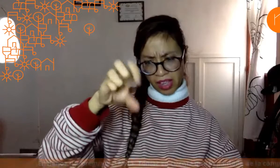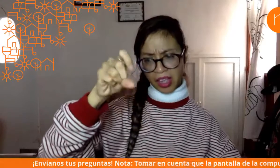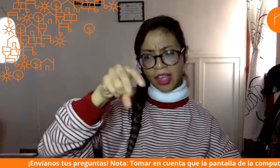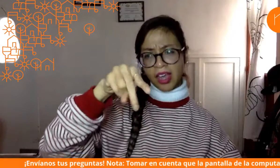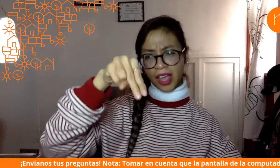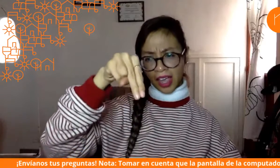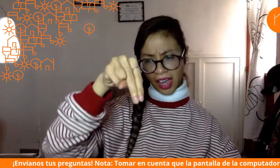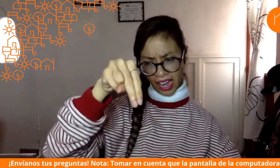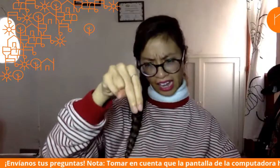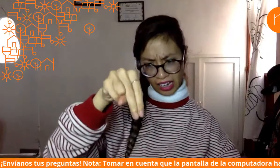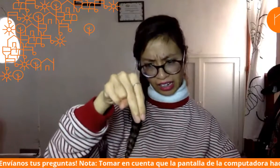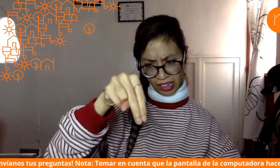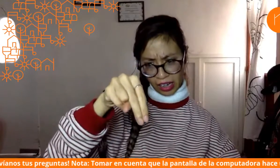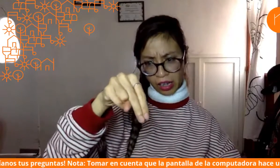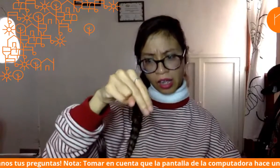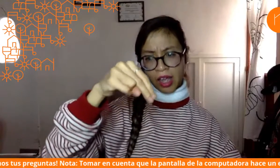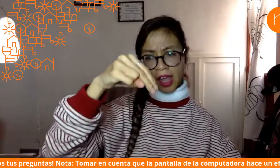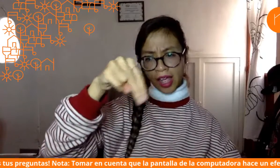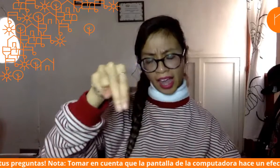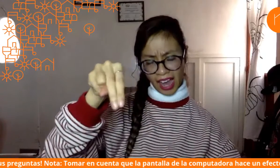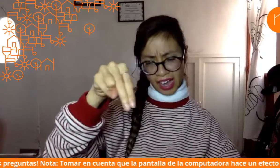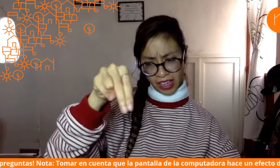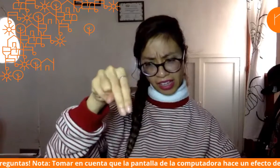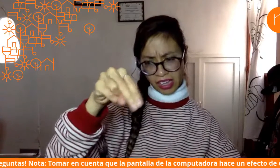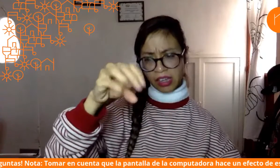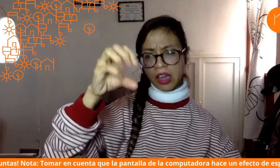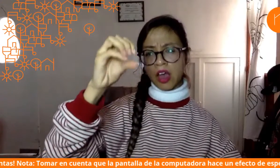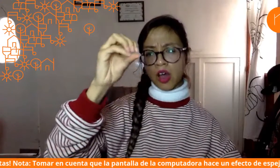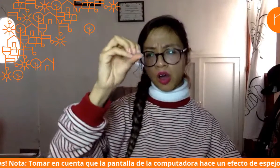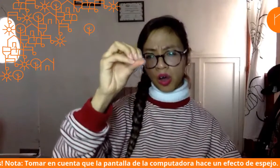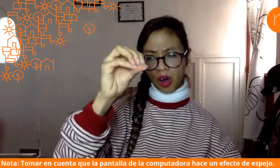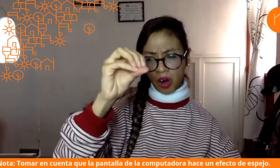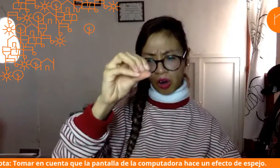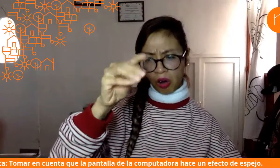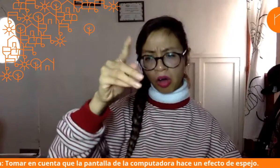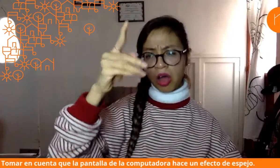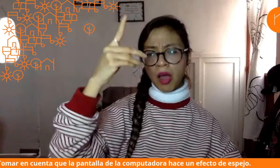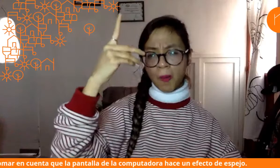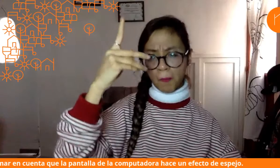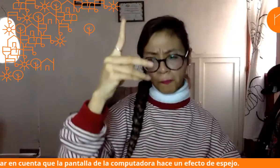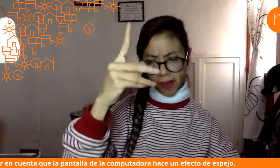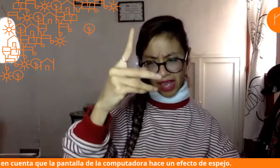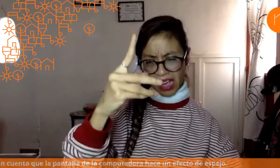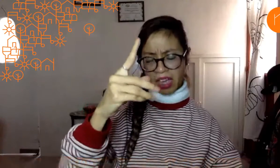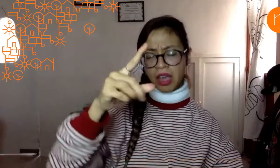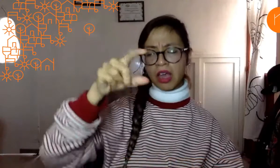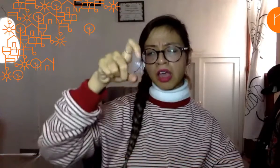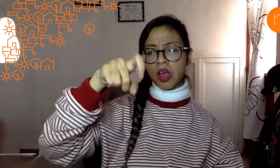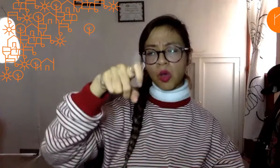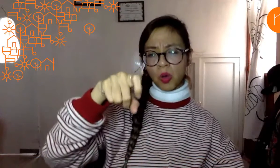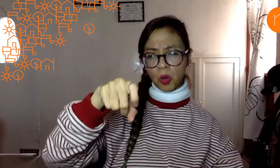M, N, Ñ, O, P,